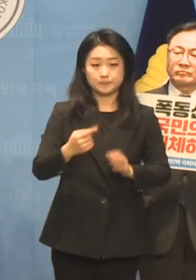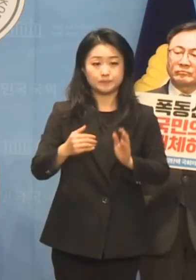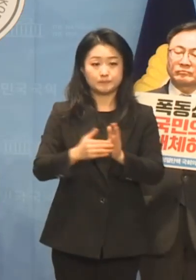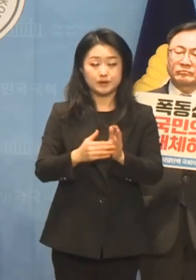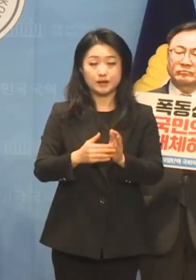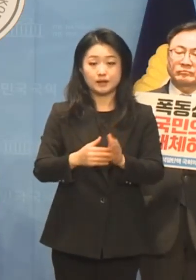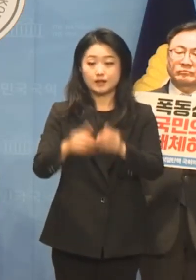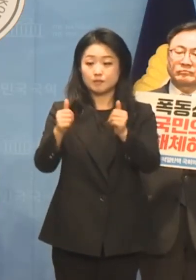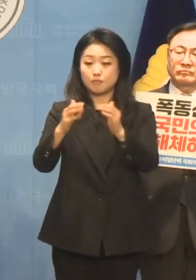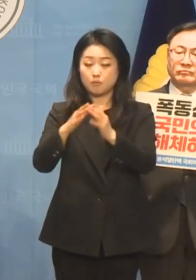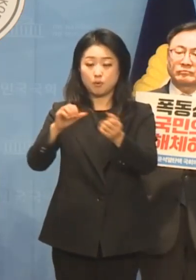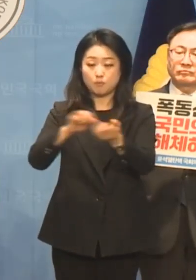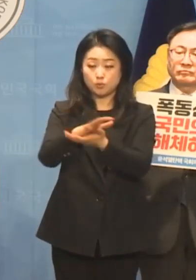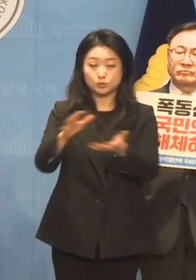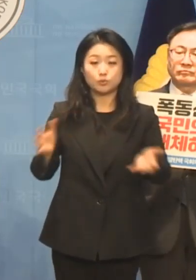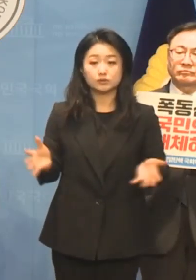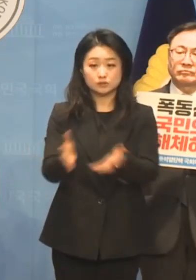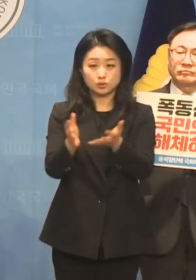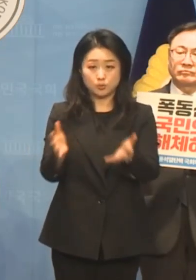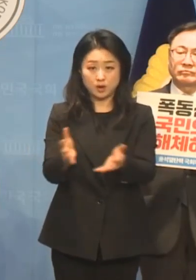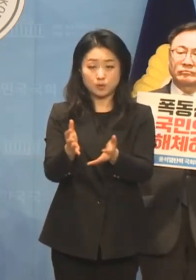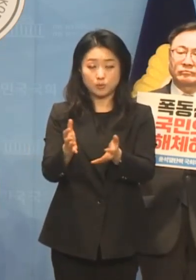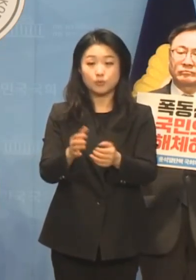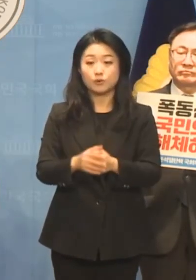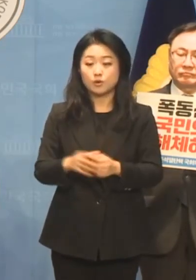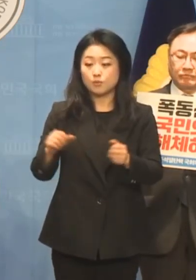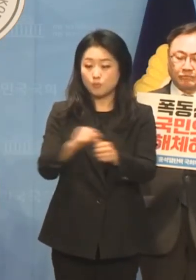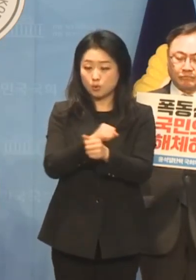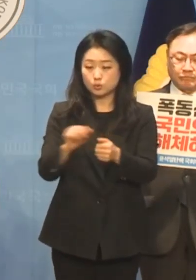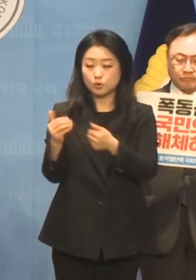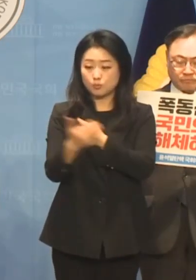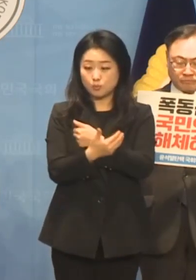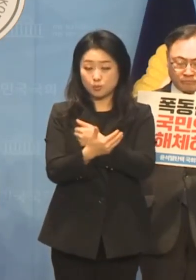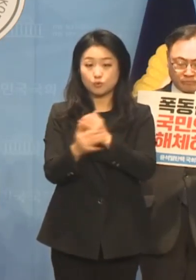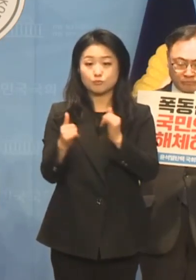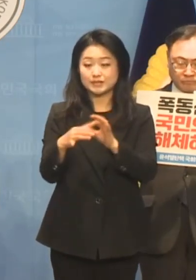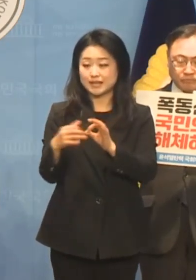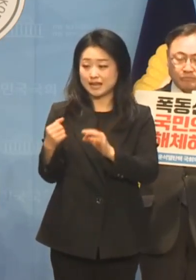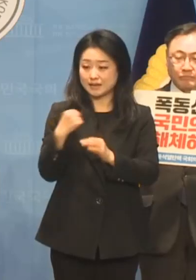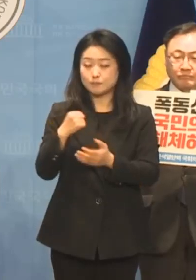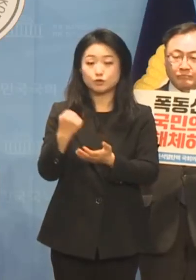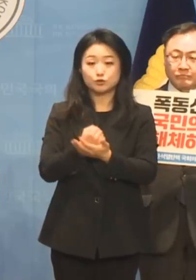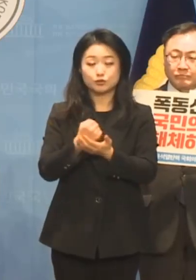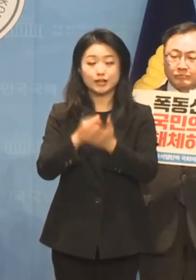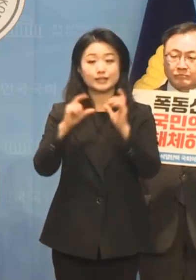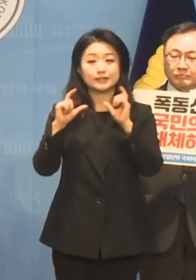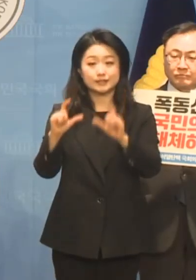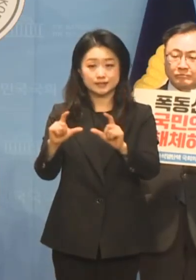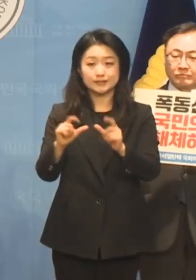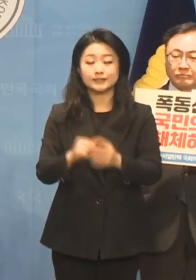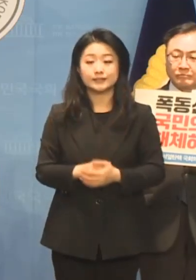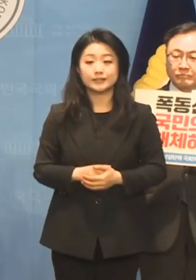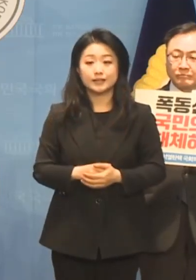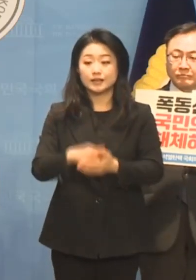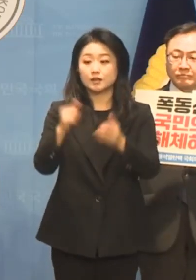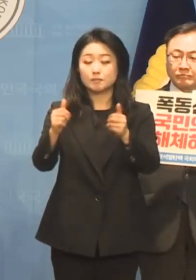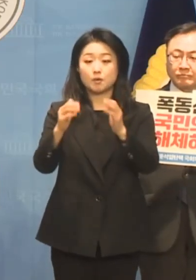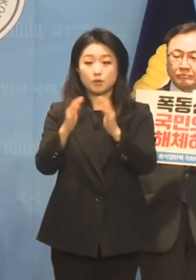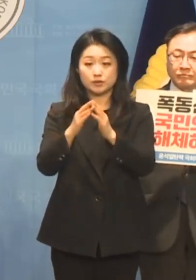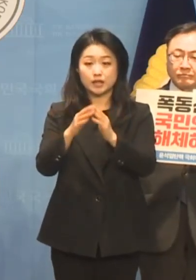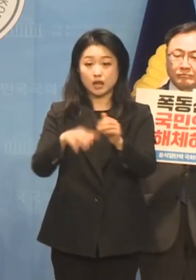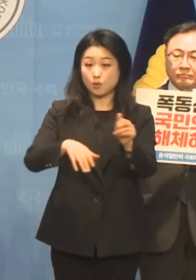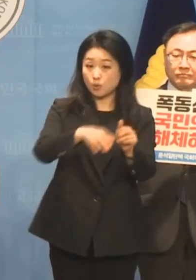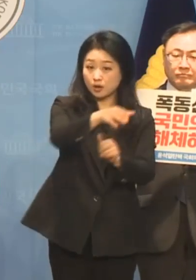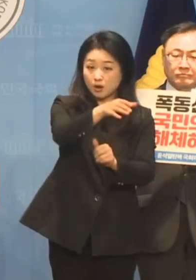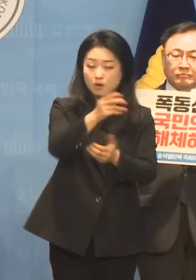법원 폭력 사태를 선동하며 폭도를 비호한 국민의힘을 강력히 규탄합니다. 법원에 대한